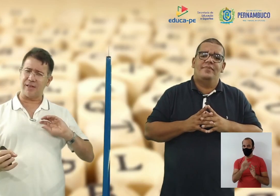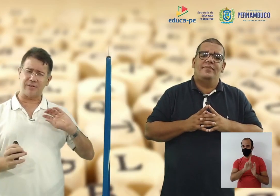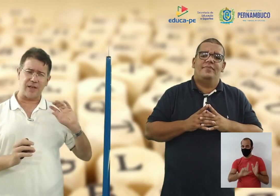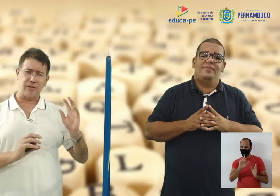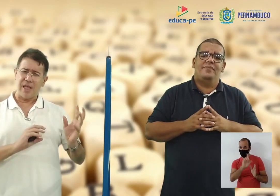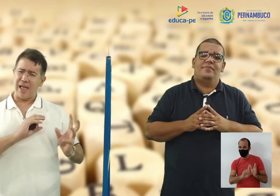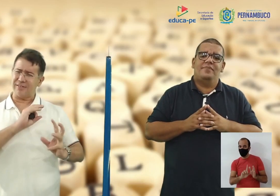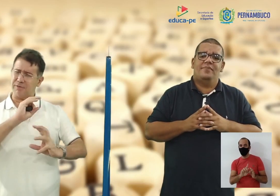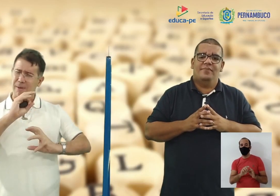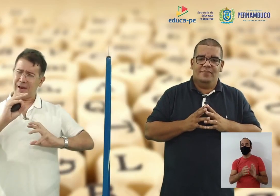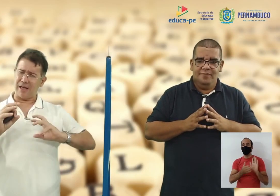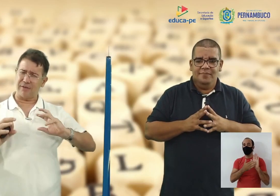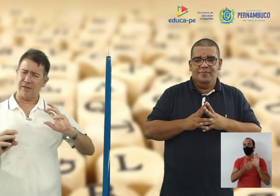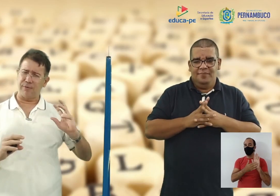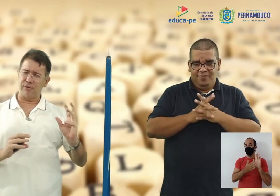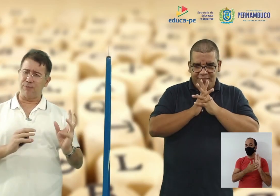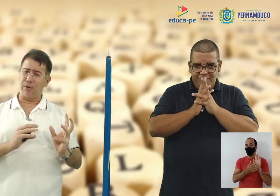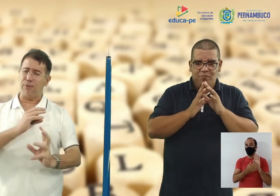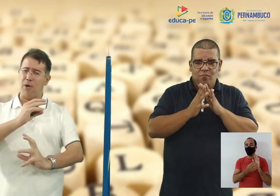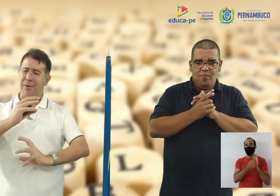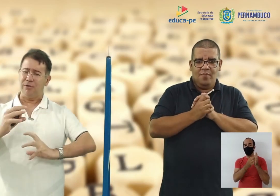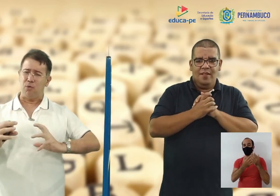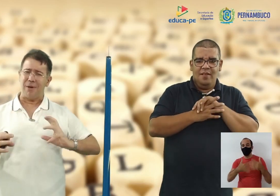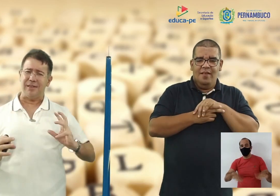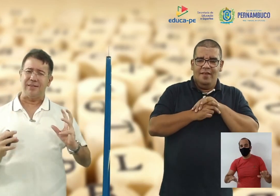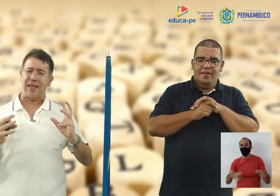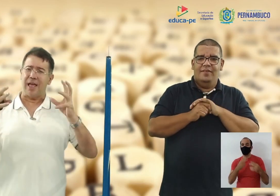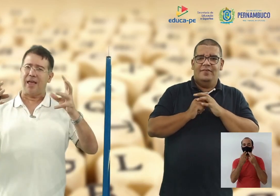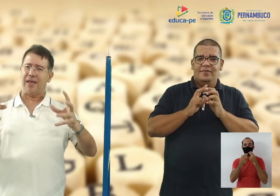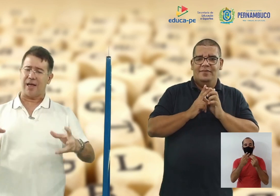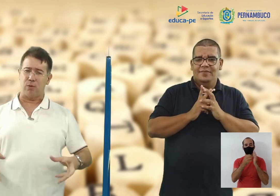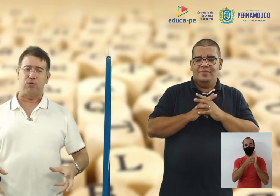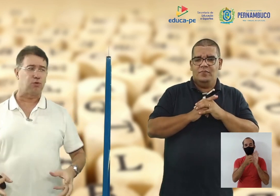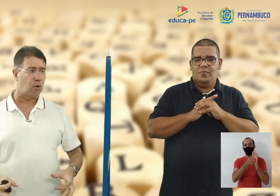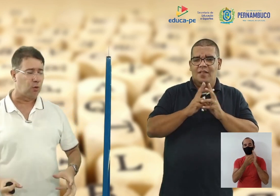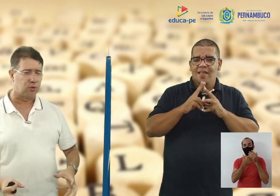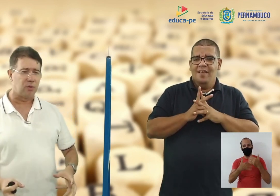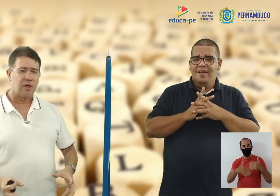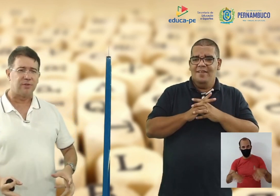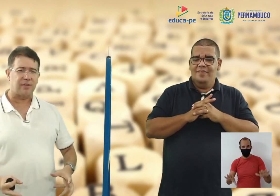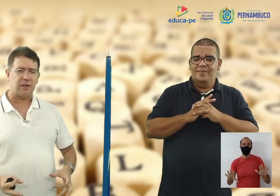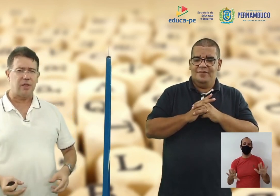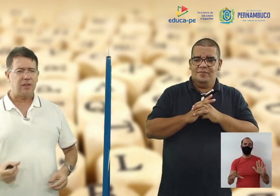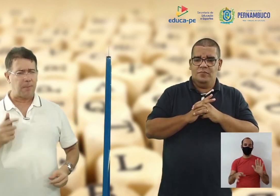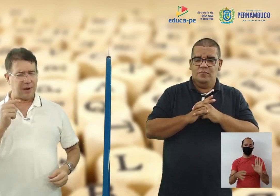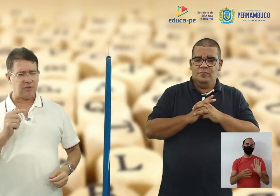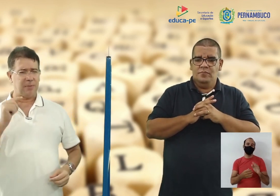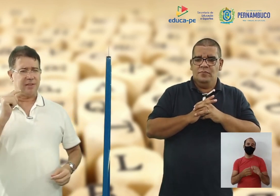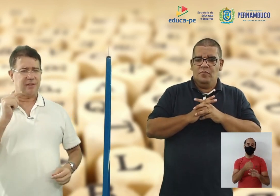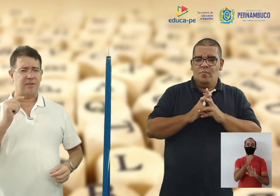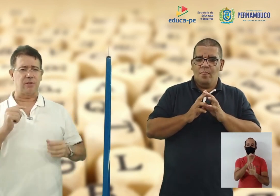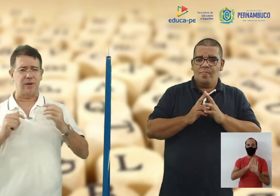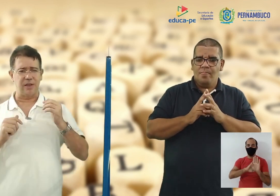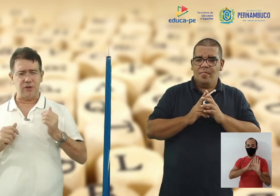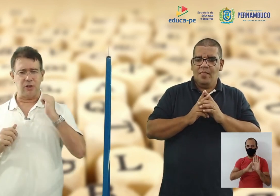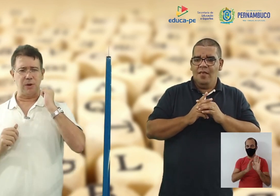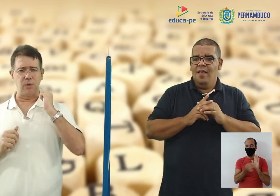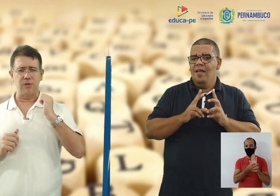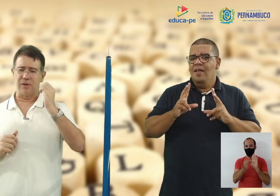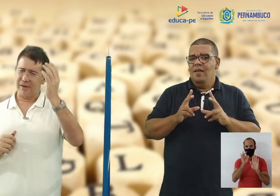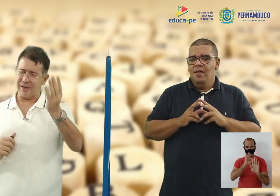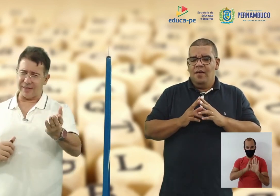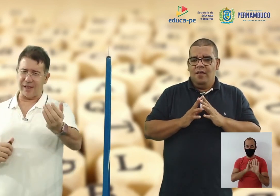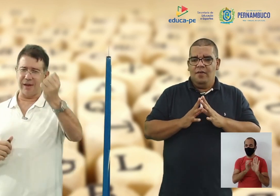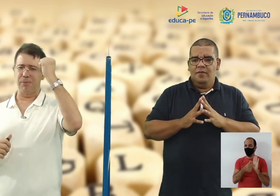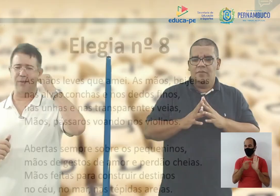metonímias, certo? Essas palavras que vão formando uma ideia, um todo, certo? Então preste bem atenção. Então, elegia número